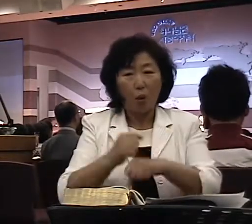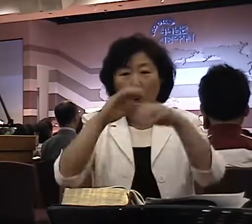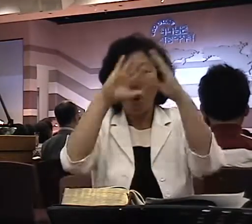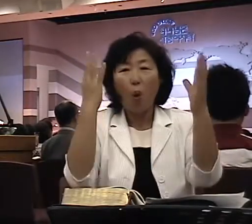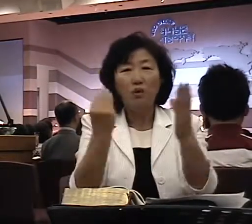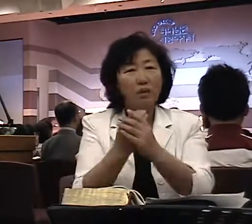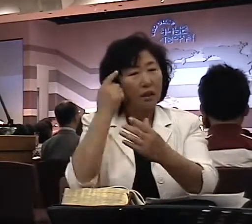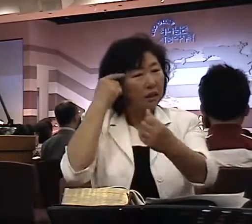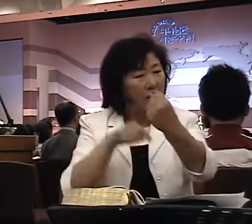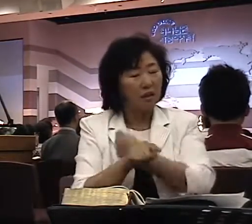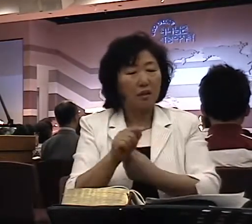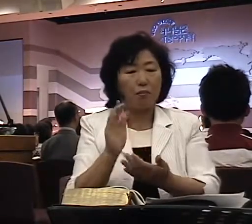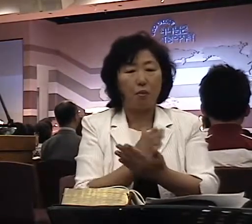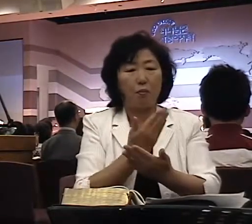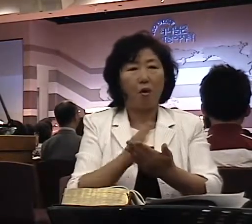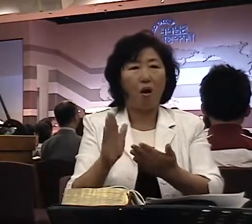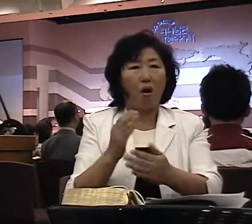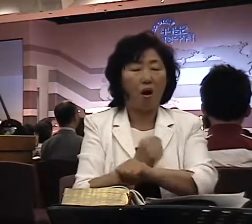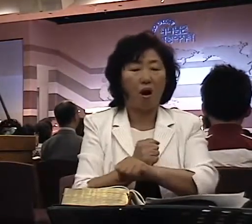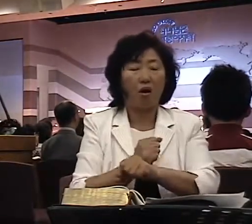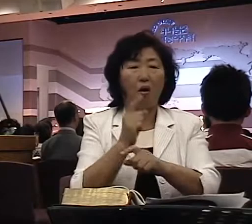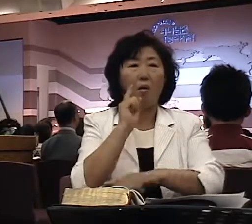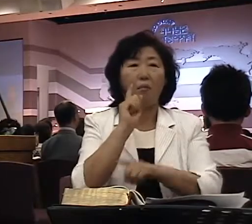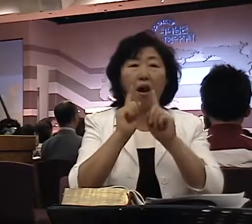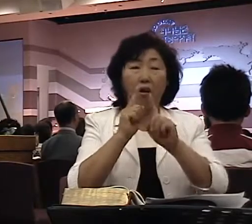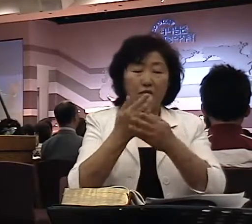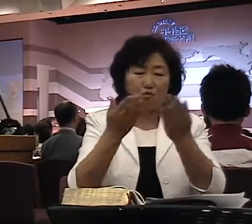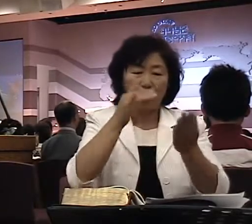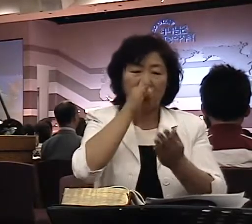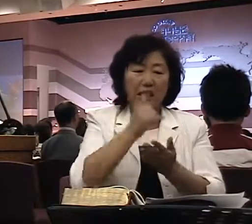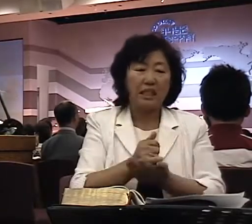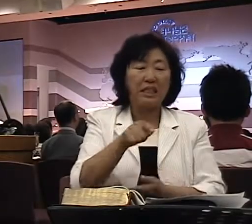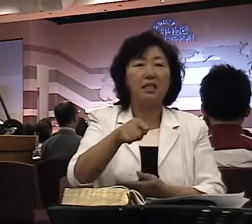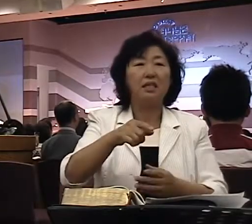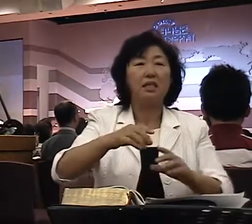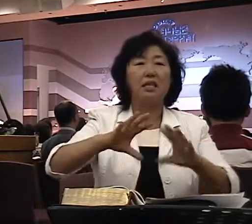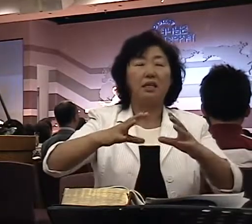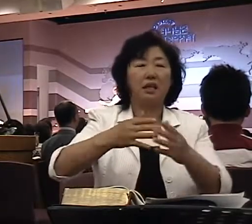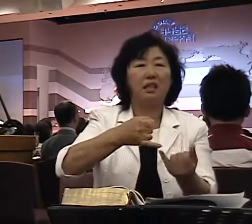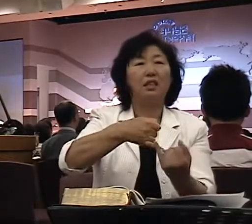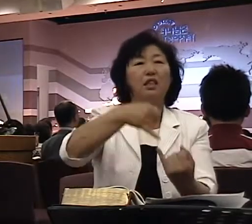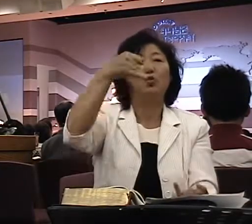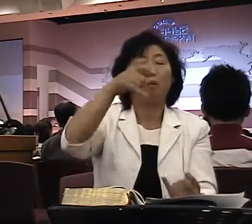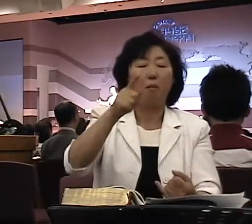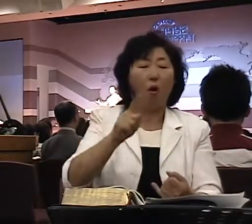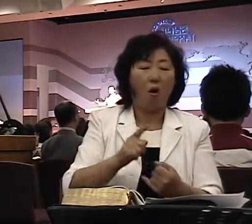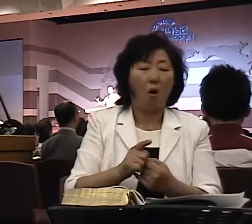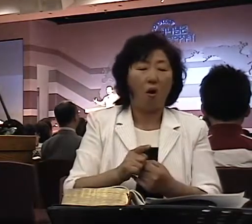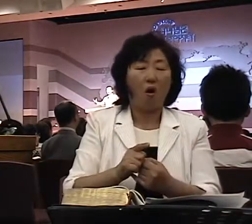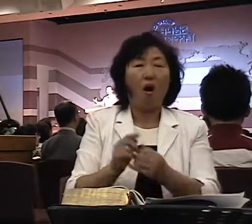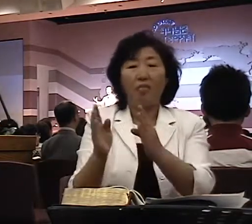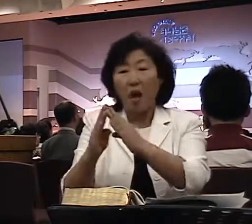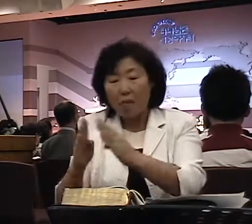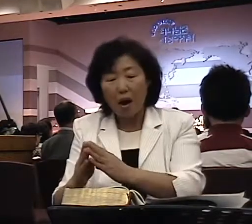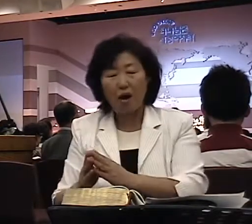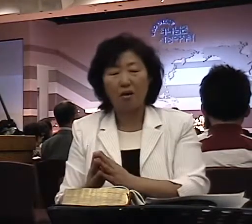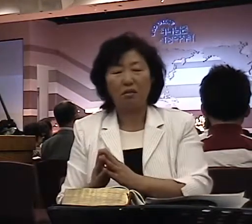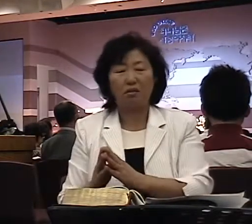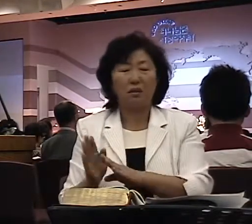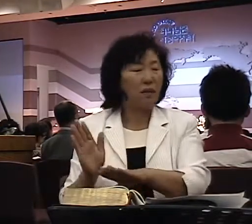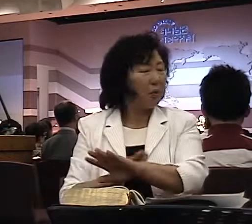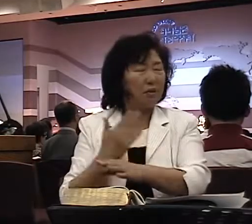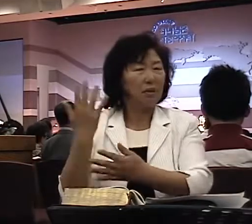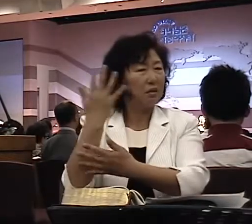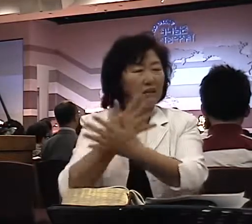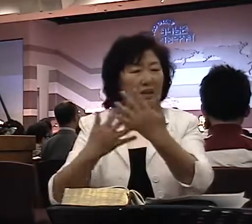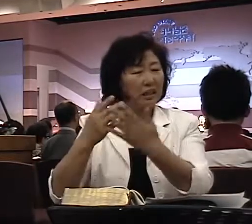분별하라고 말씀하시고 있습니다. 이 세상의 기준에 내가 타협하며 기울이면서 희석된 영성을 갖고 살지